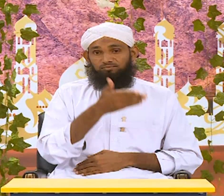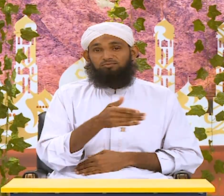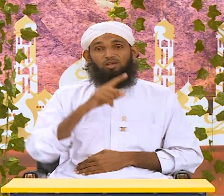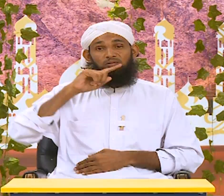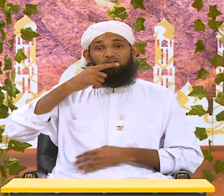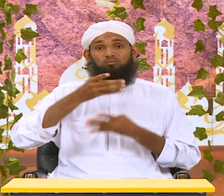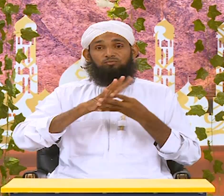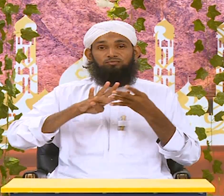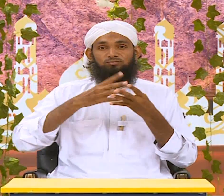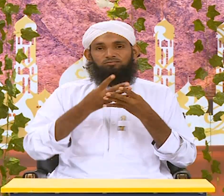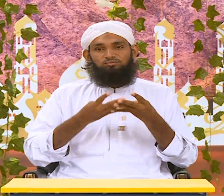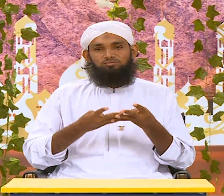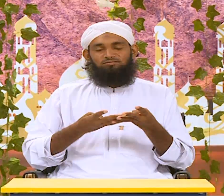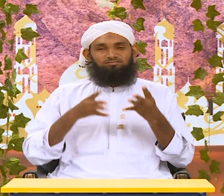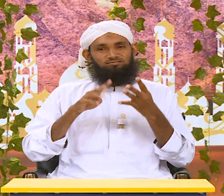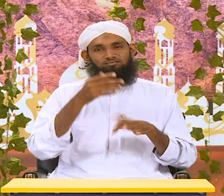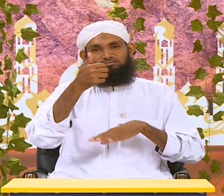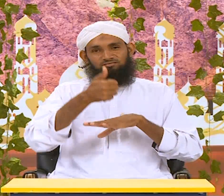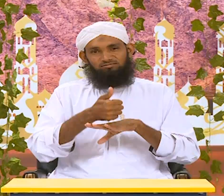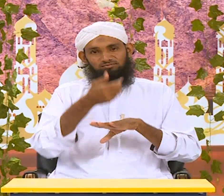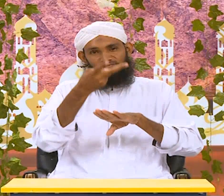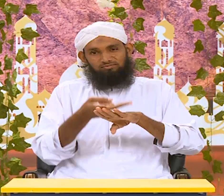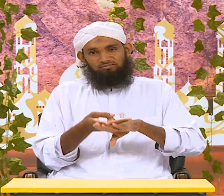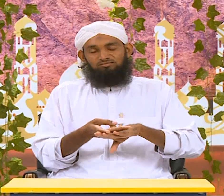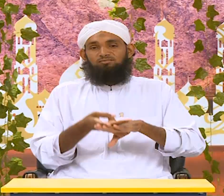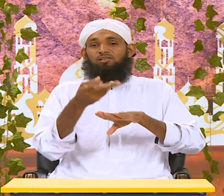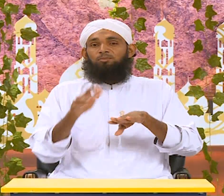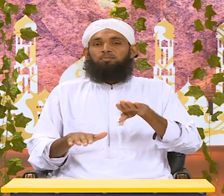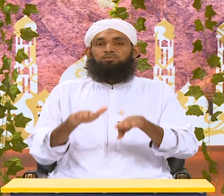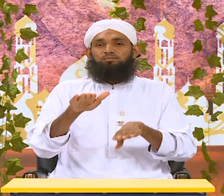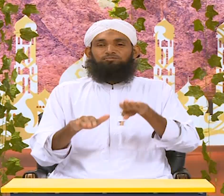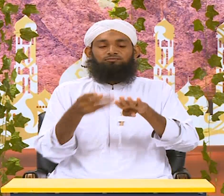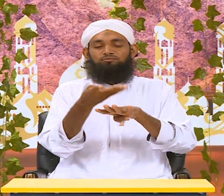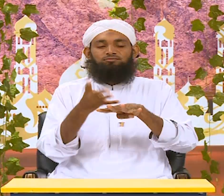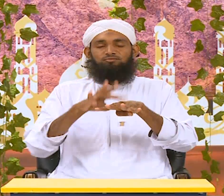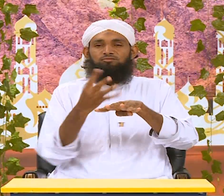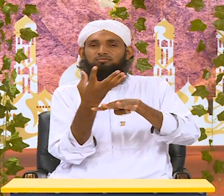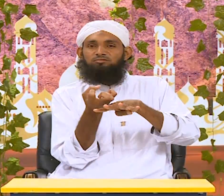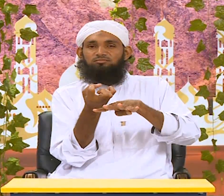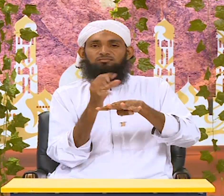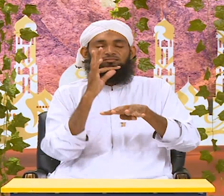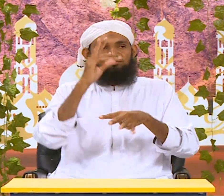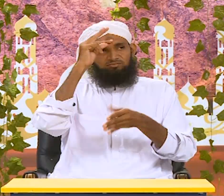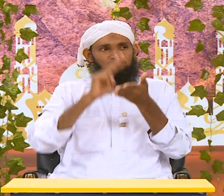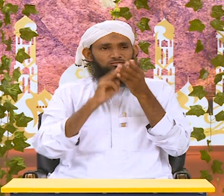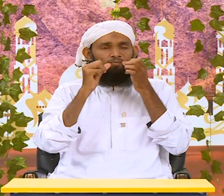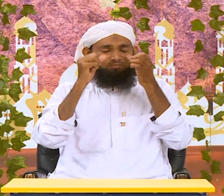کھجور کی چٹائی پر آرام فرما ہیں اور آپ کے پہلو مبارک پر چٹائی کے نشان پڑ گئے ہیں۔ میں نے عرض کی، یا رسول اللہ صلی اللہ علیہ